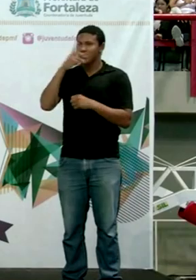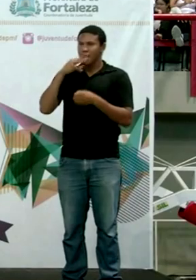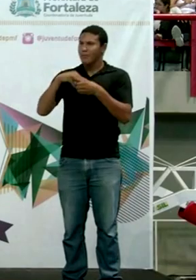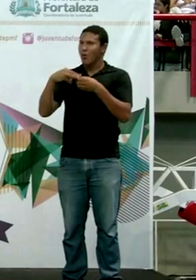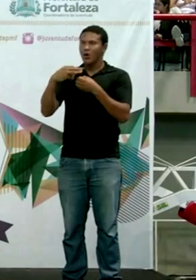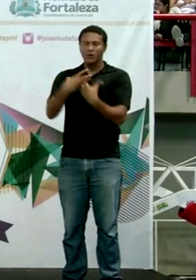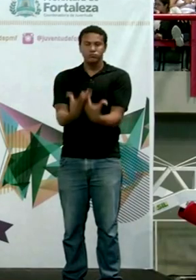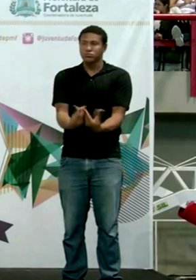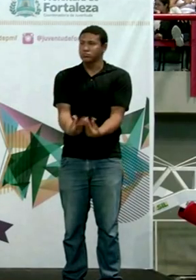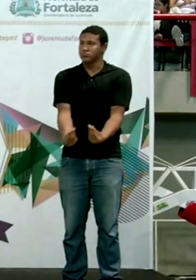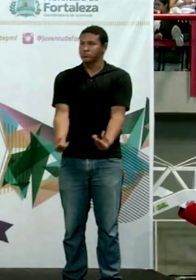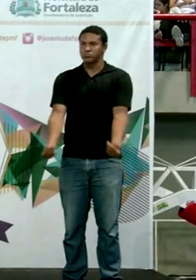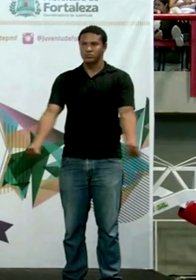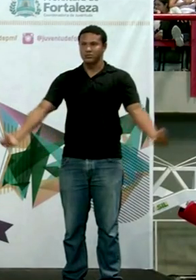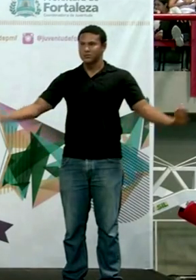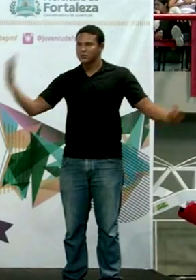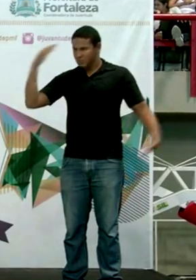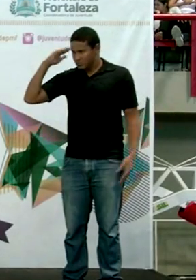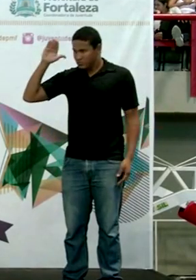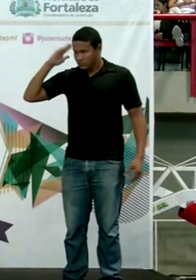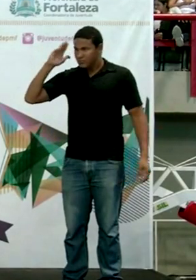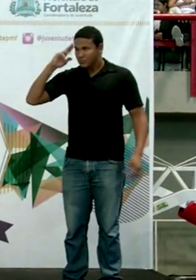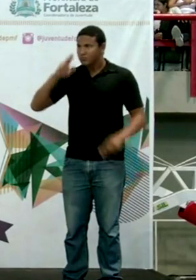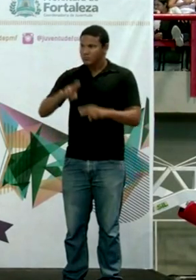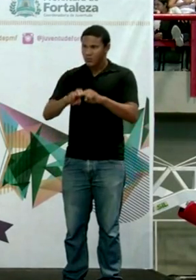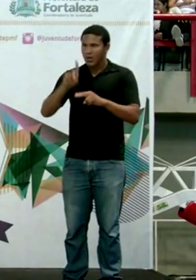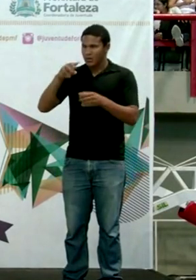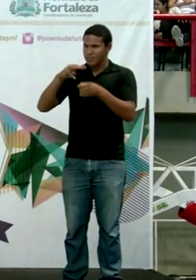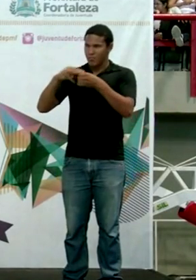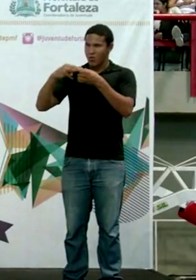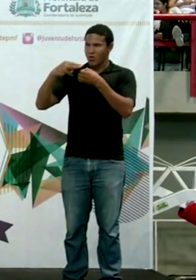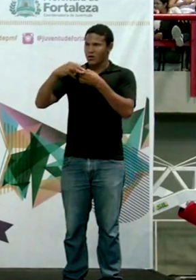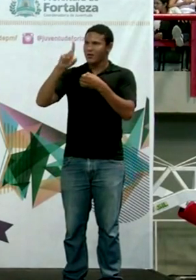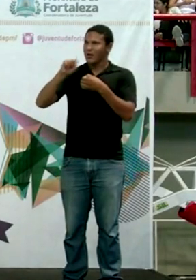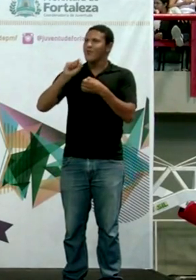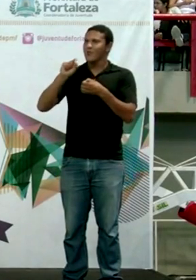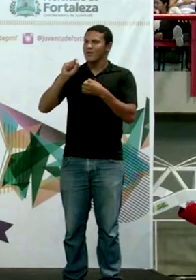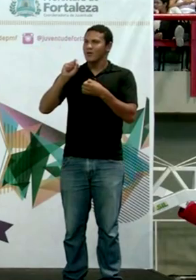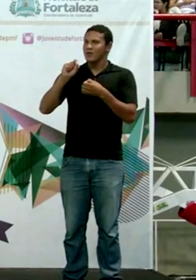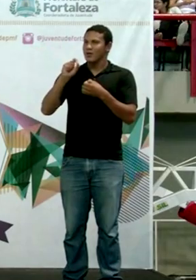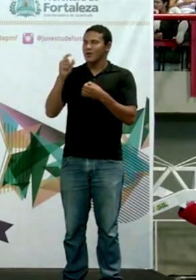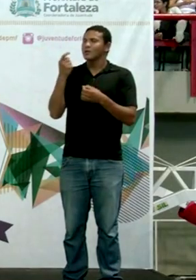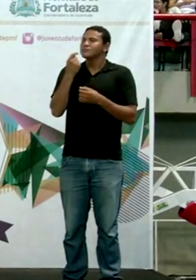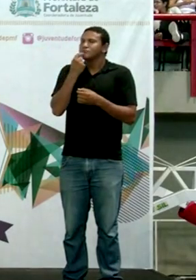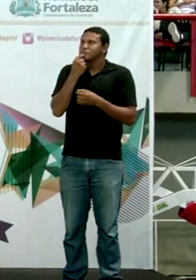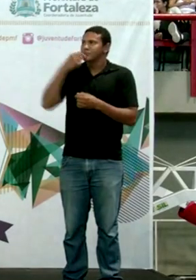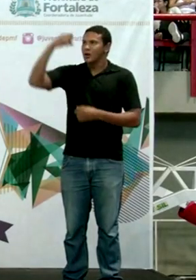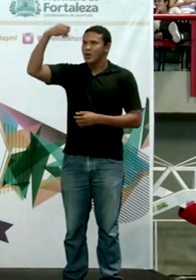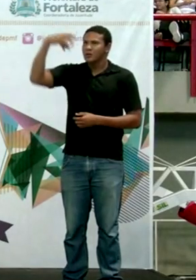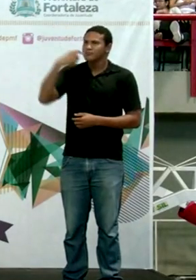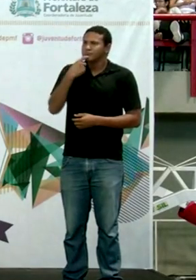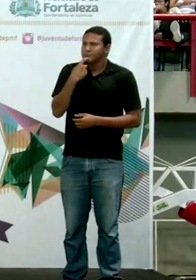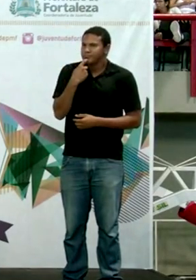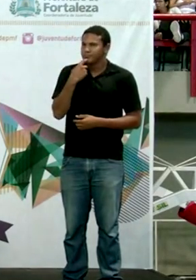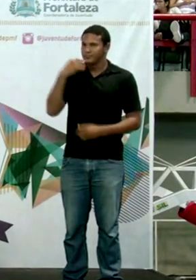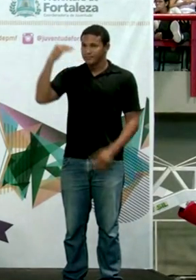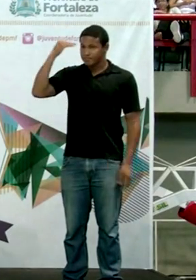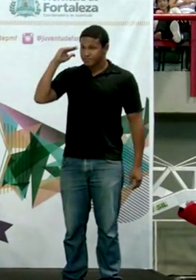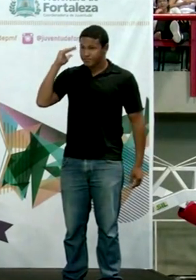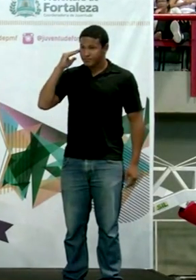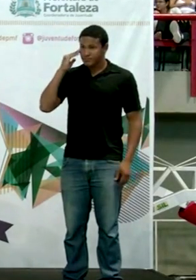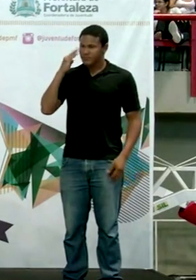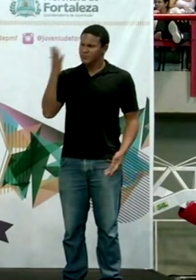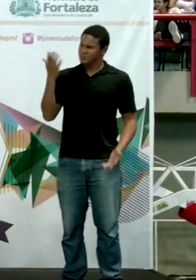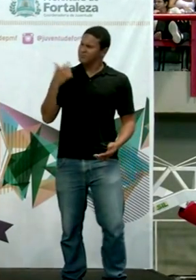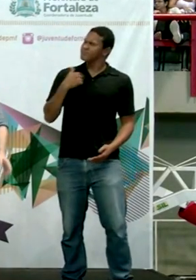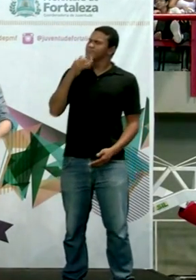Deu para entender? Então, morango é um exemplo de dia curto. E me dá um exemplo, João Paulo,